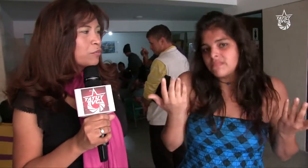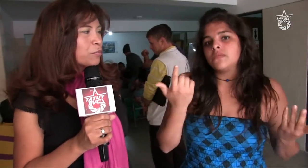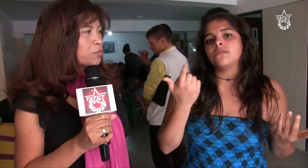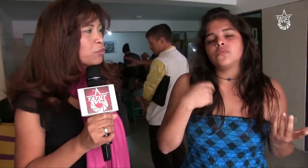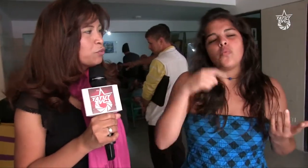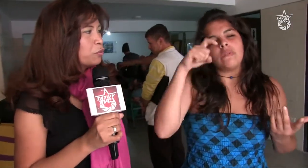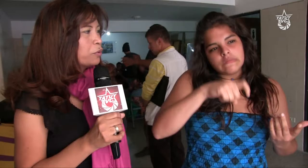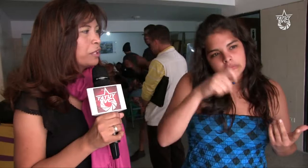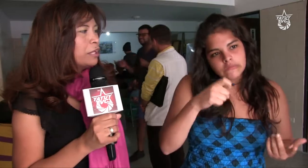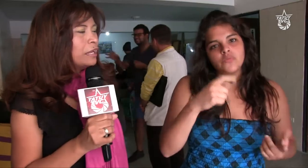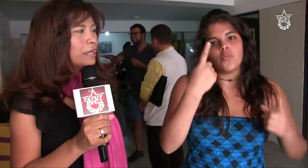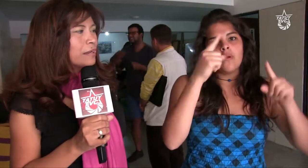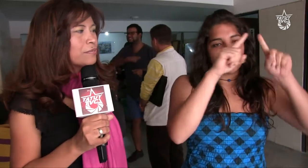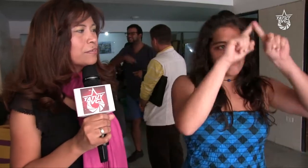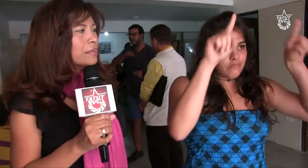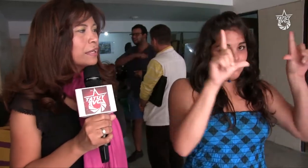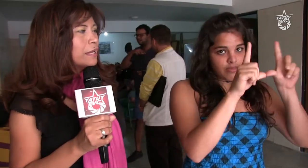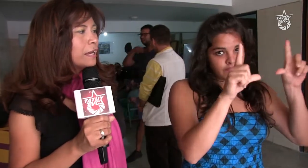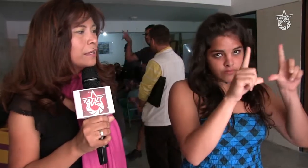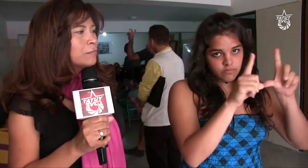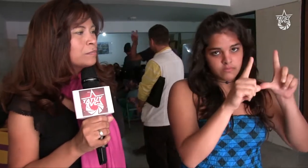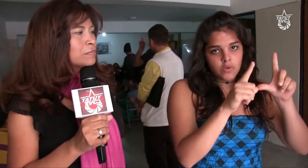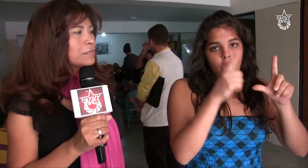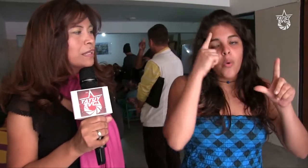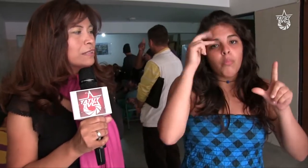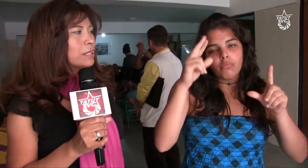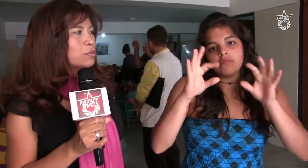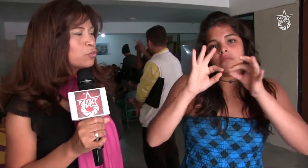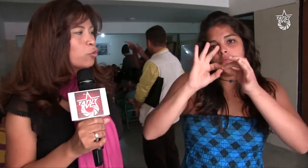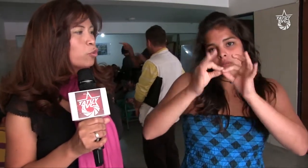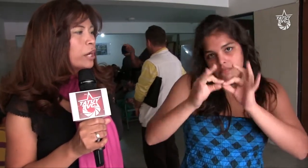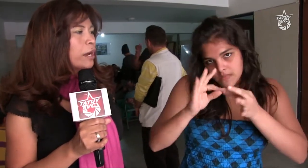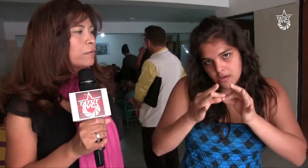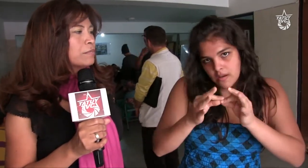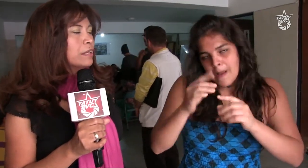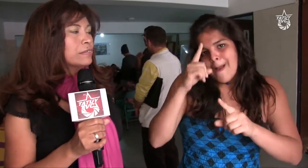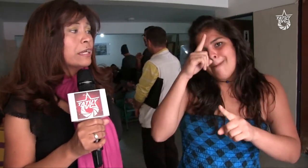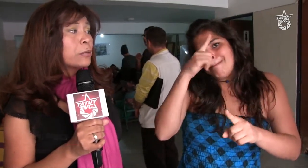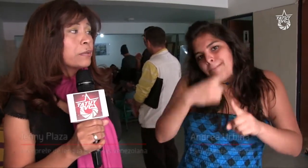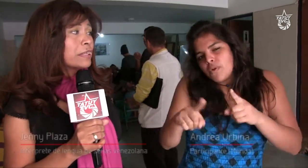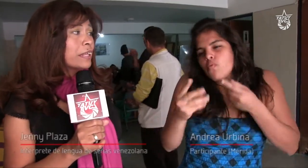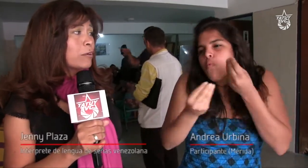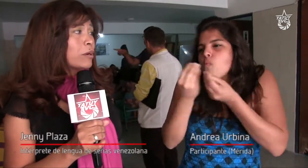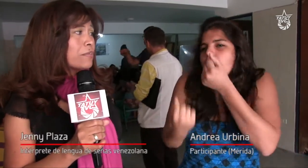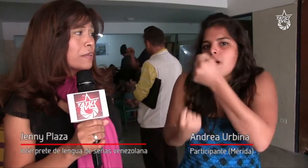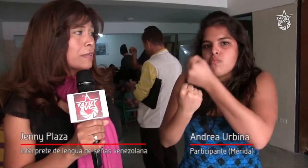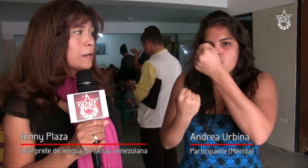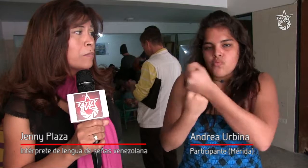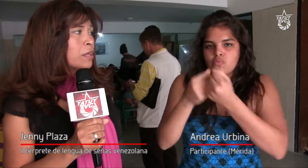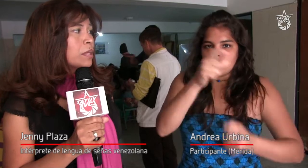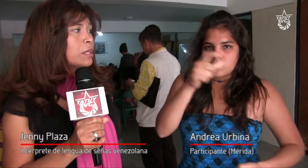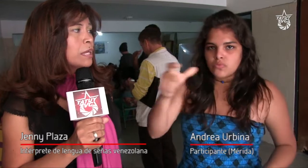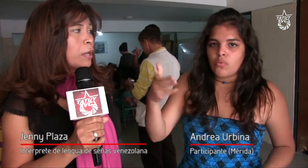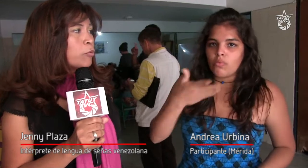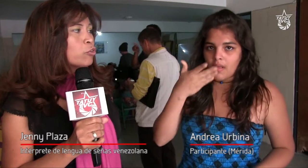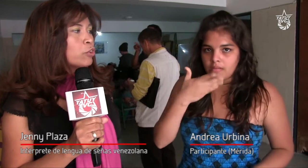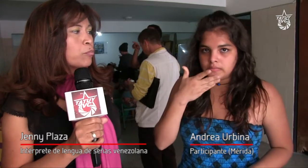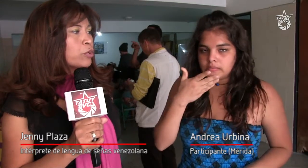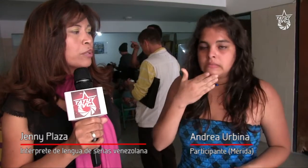información sobre la necesidad que hay en las televisoras de intérpretes de lengua de señas y el apoyo que puede